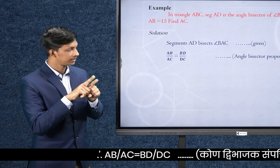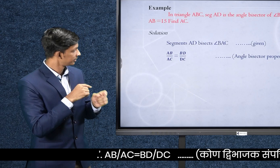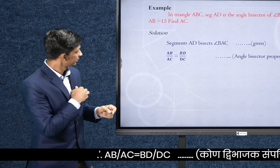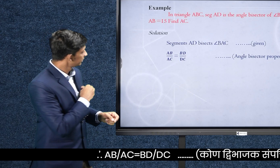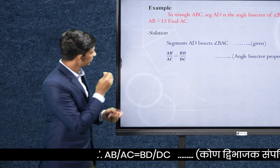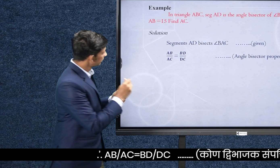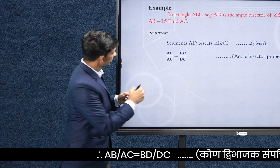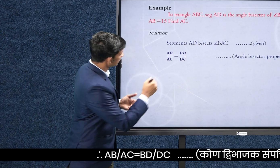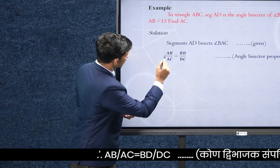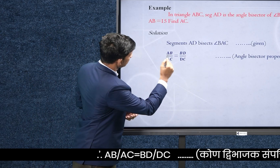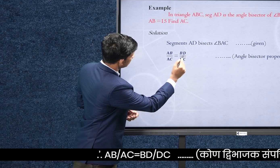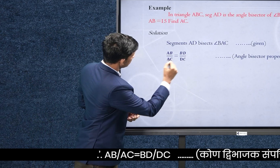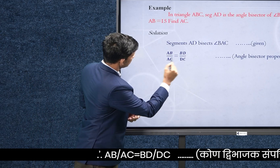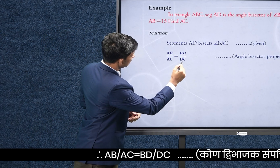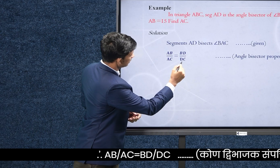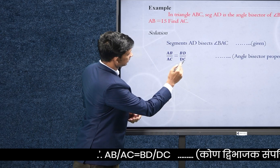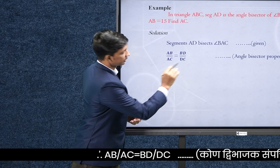equal BD by DC। कोण